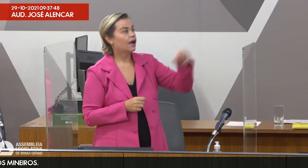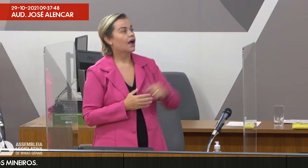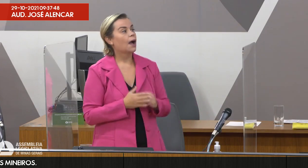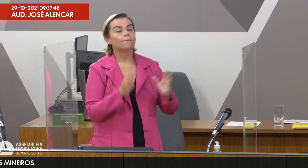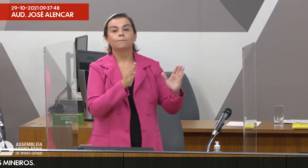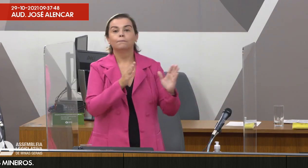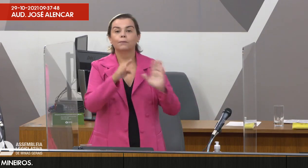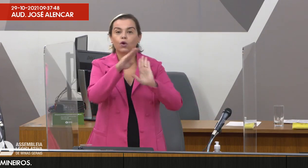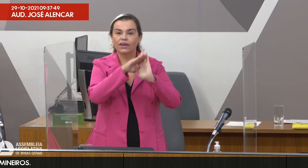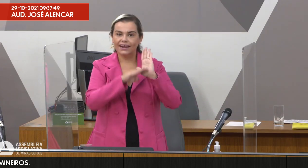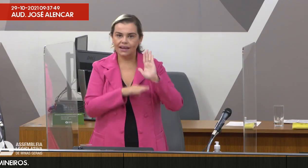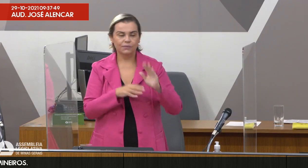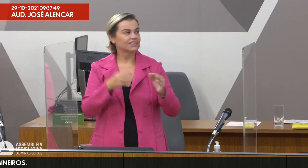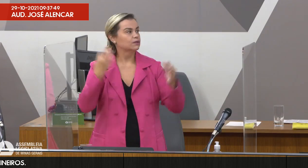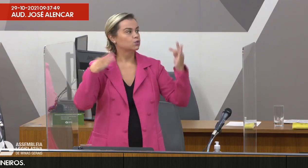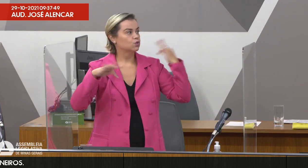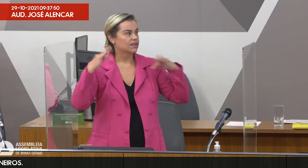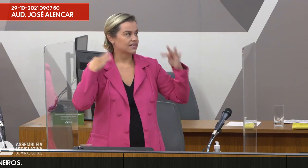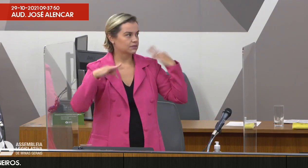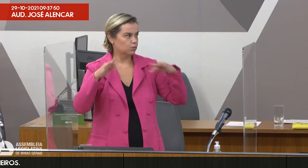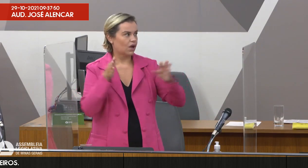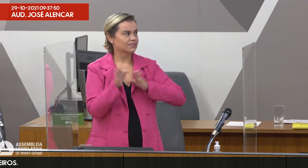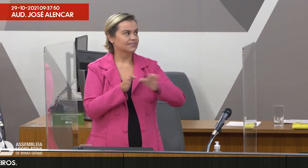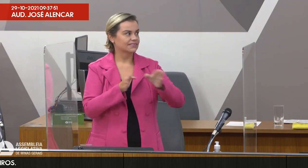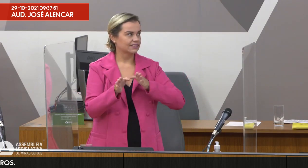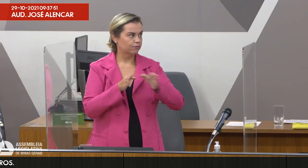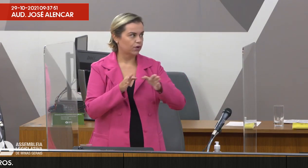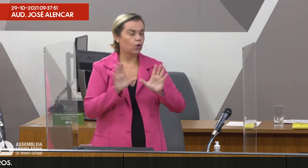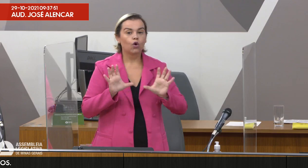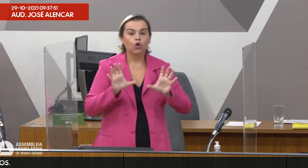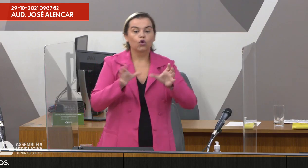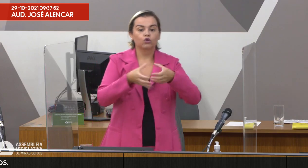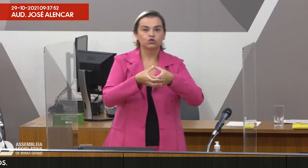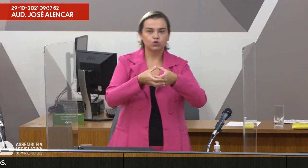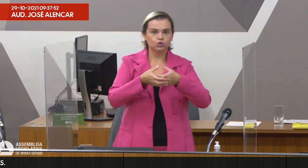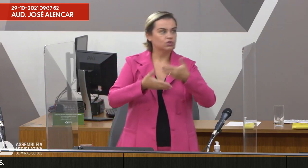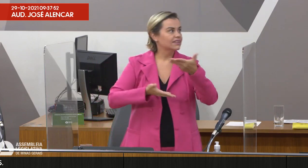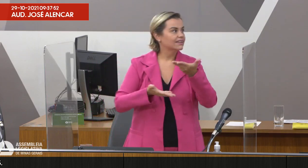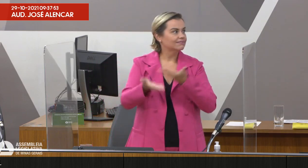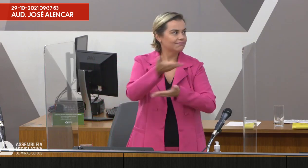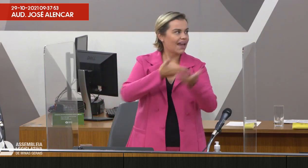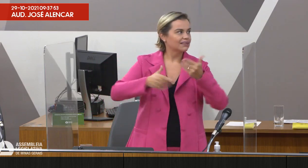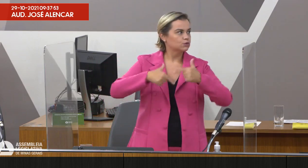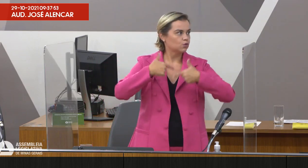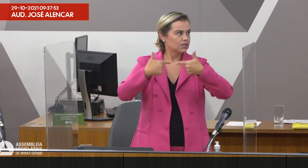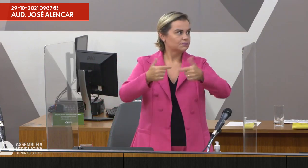Ainda em elaboração do estudo, e ainda o programa Turismo Acessível,